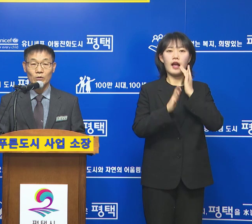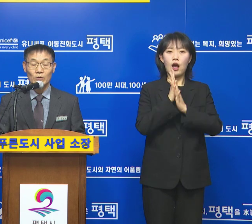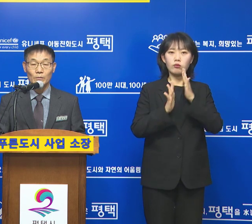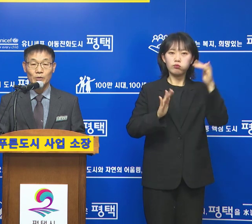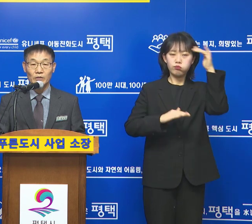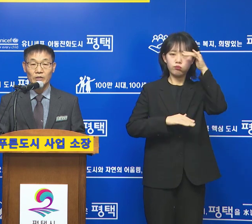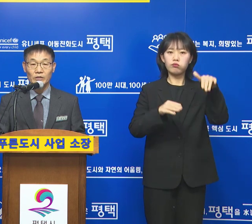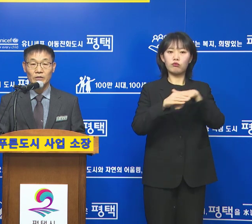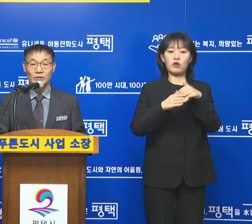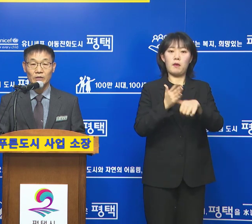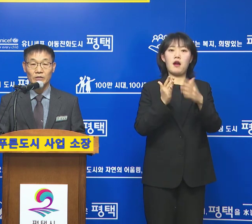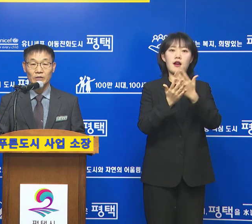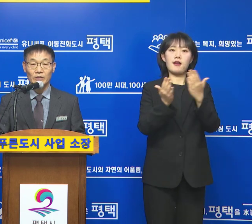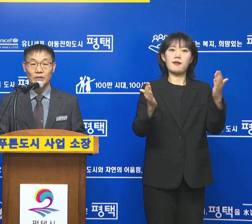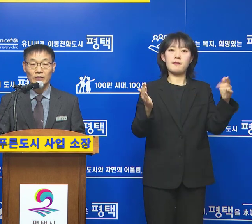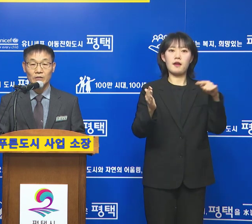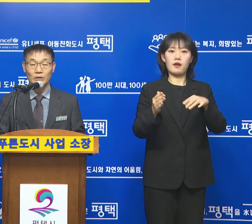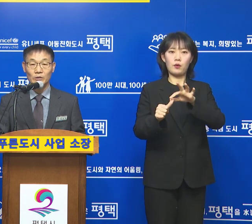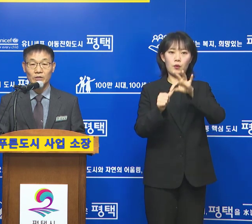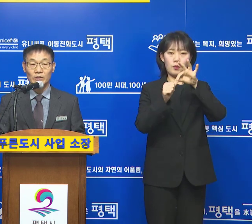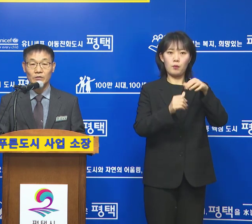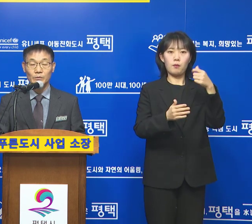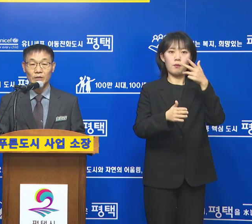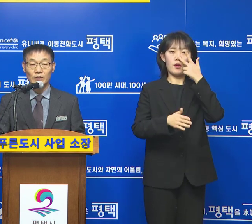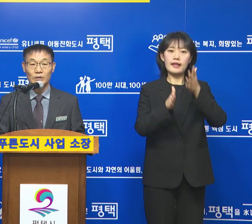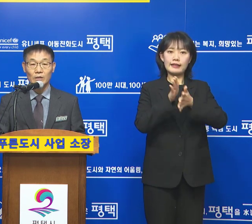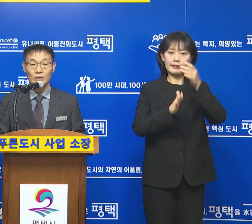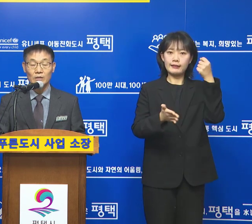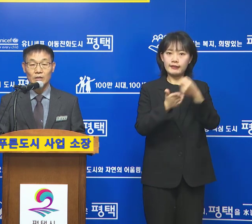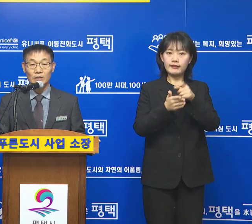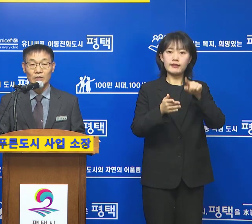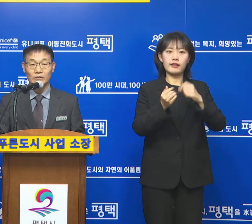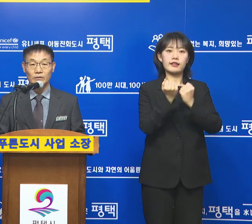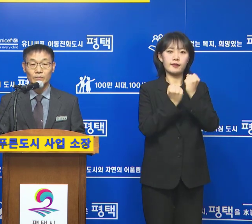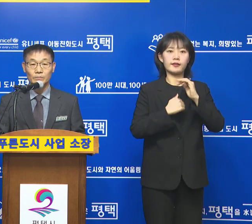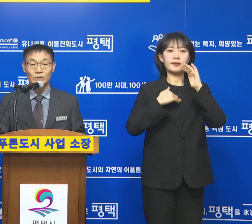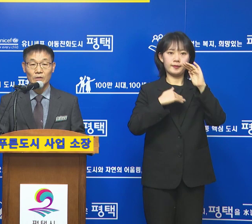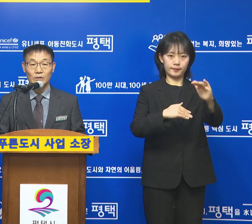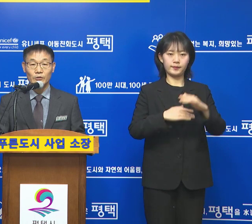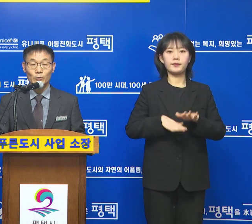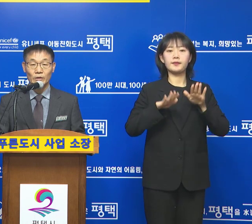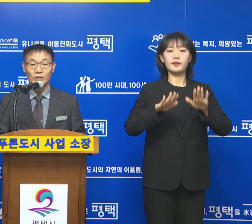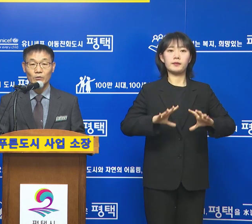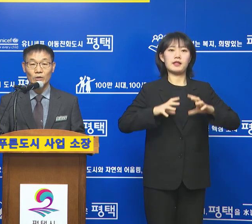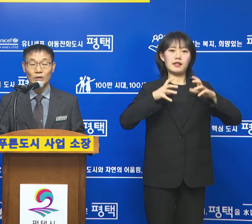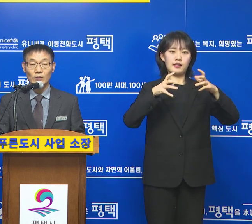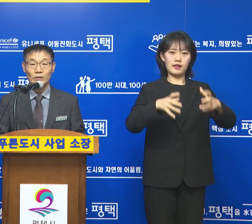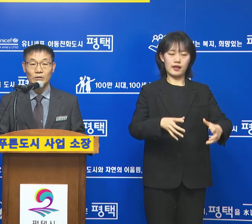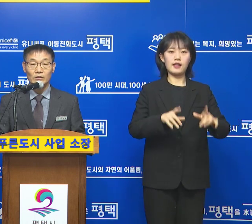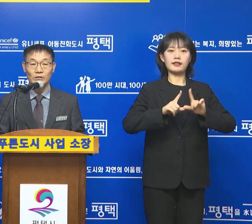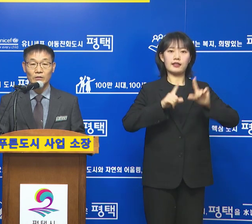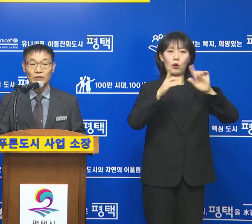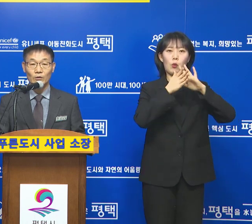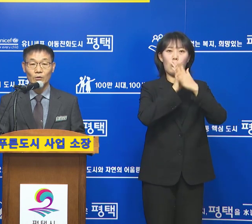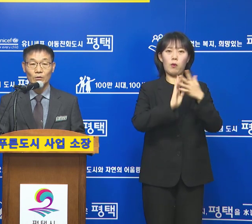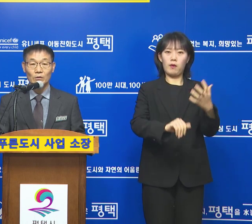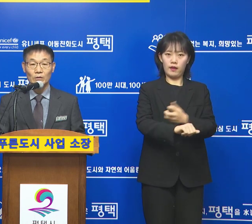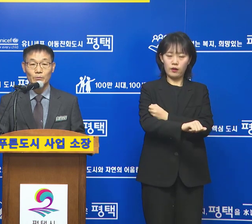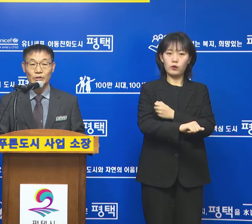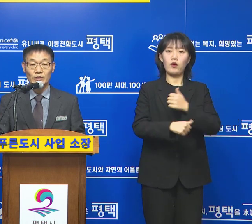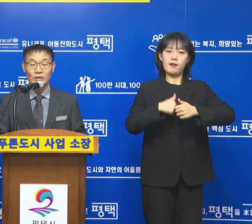공모 평택시 선정에 대해 설명드리겠습니다. 세계는 지금 기후변화 대응과 경쟁력